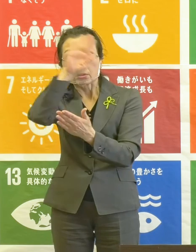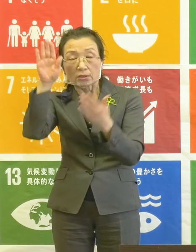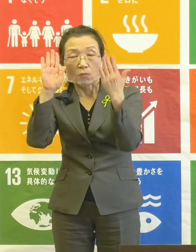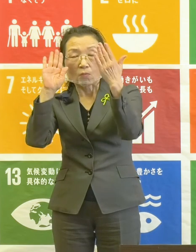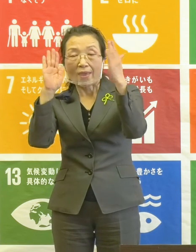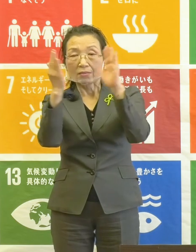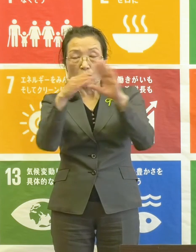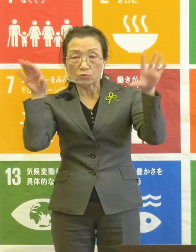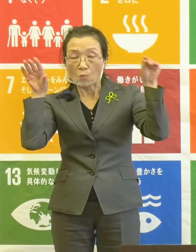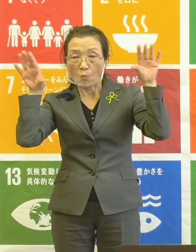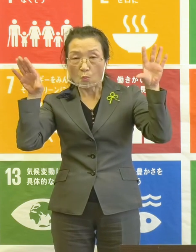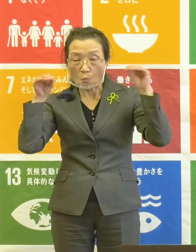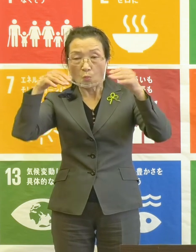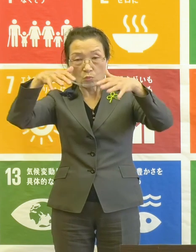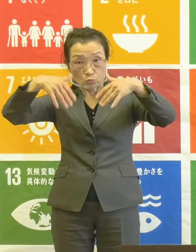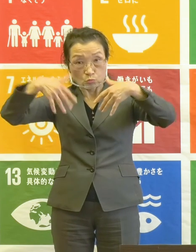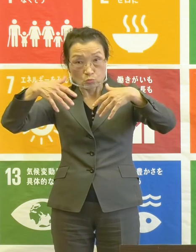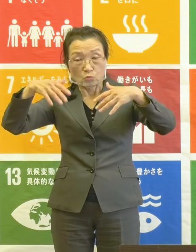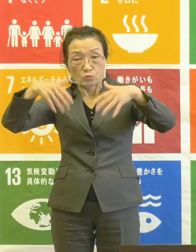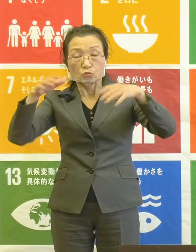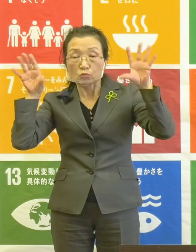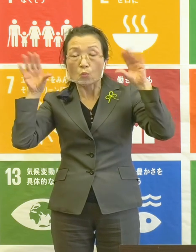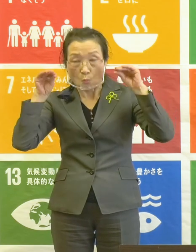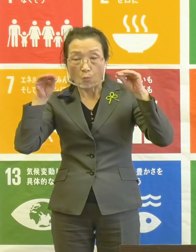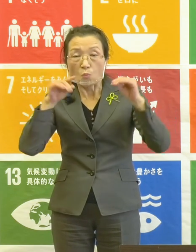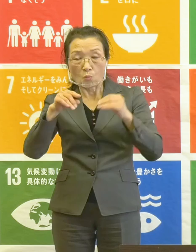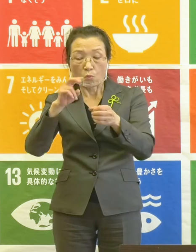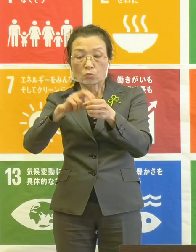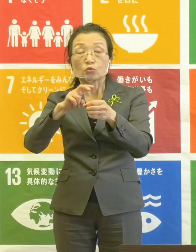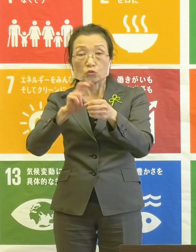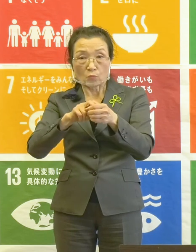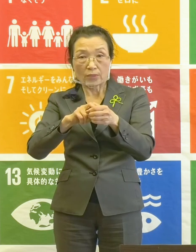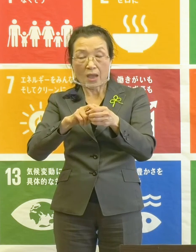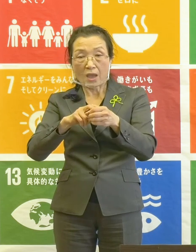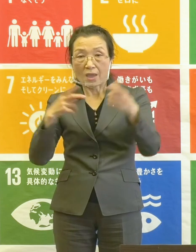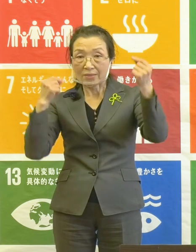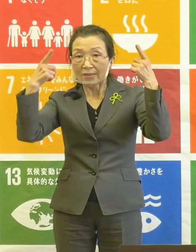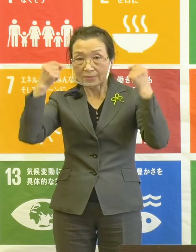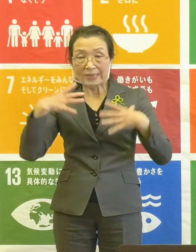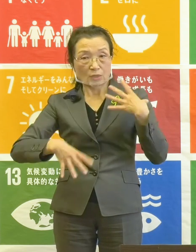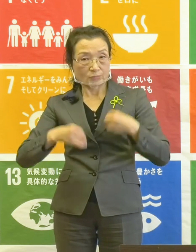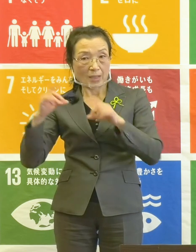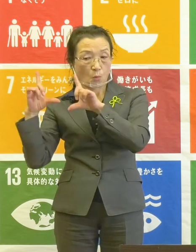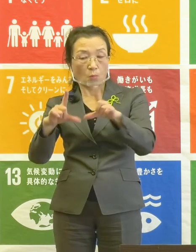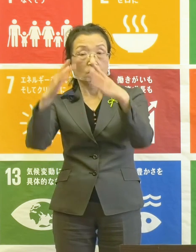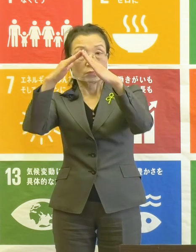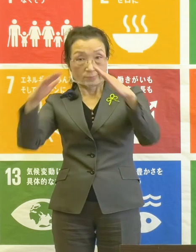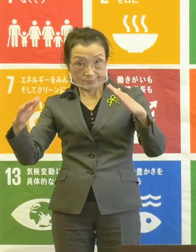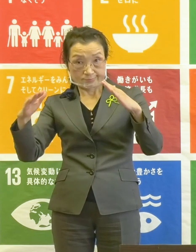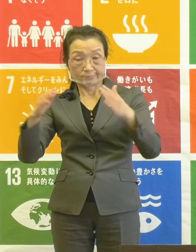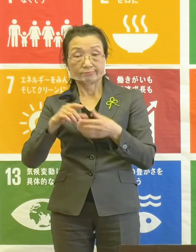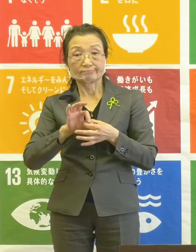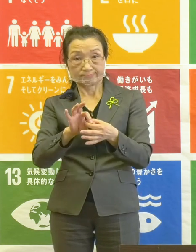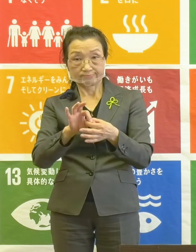動情報収集分析事業宇都宮大学生報告会についてです。